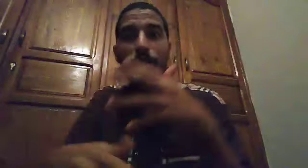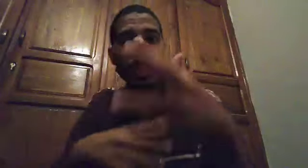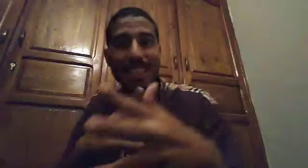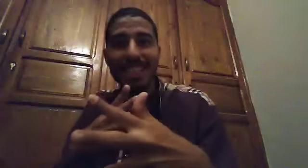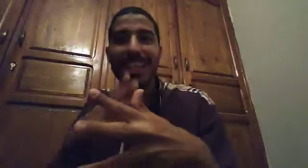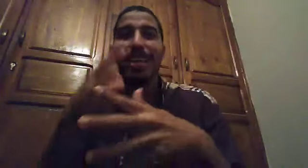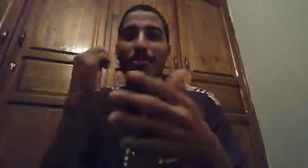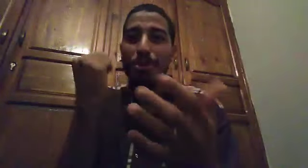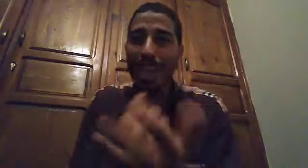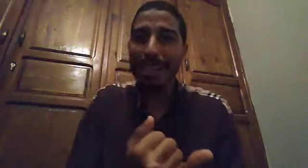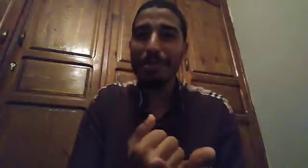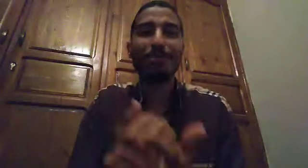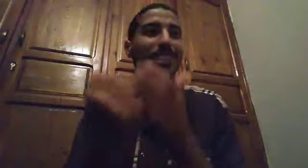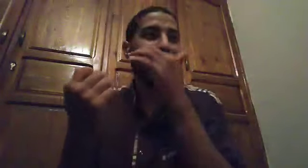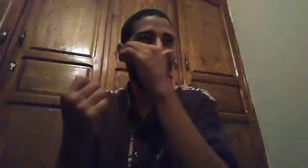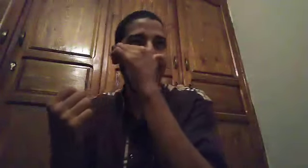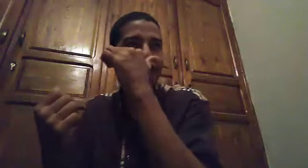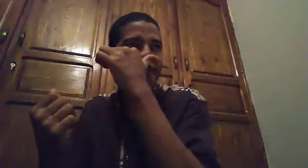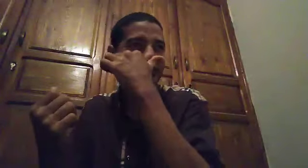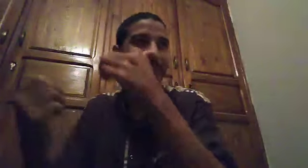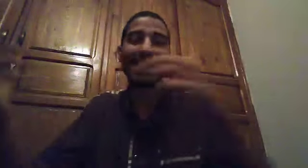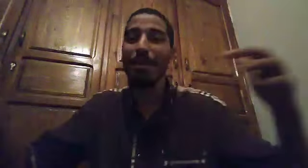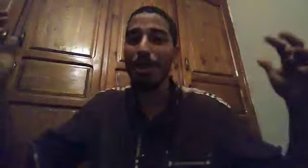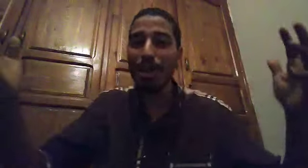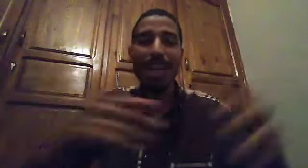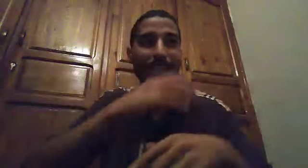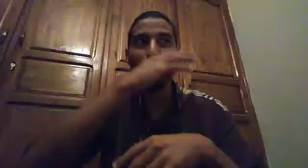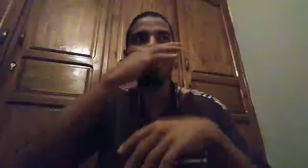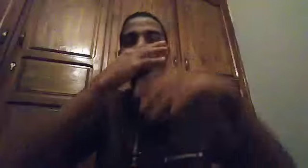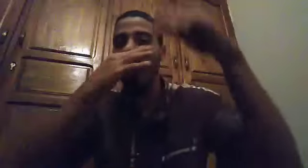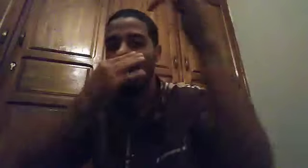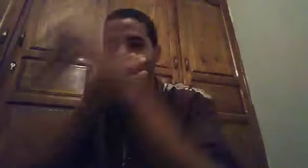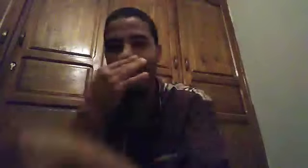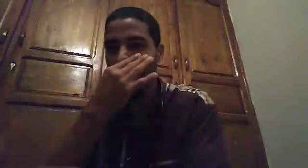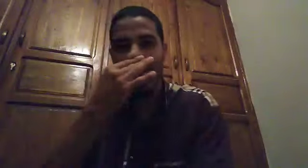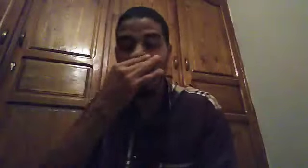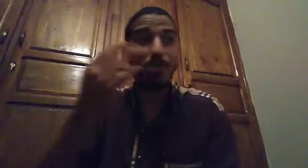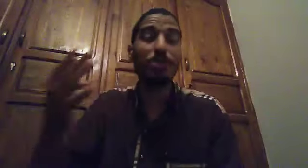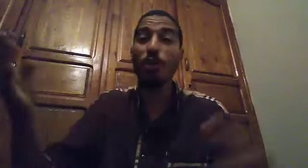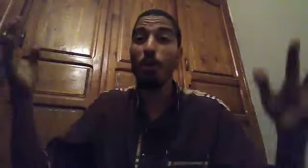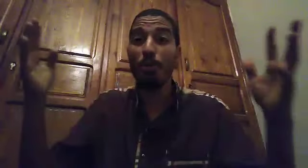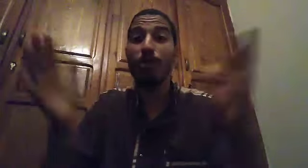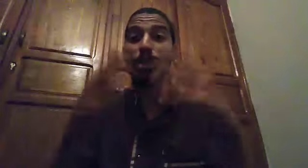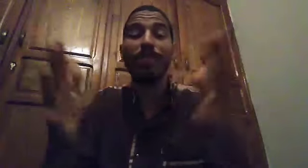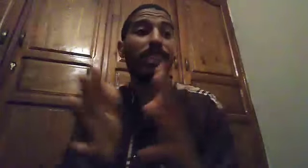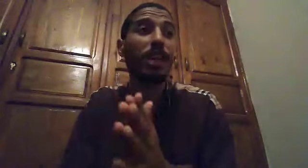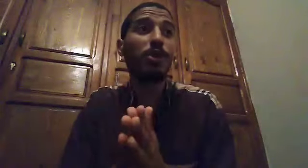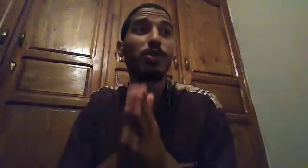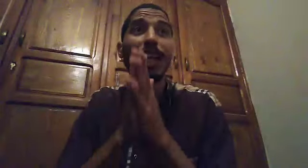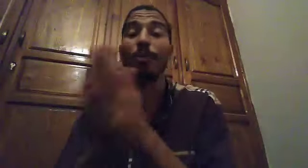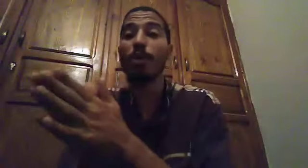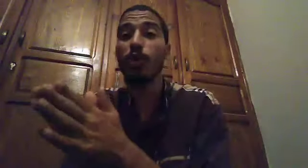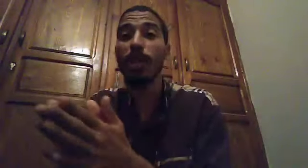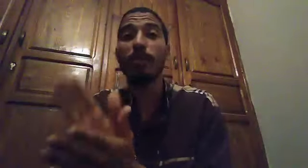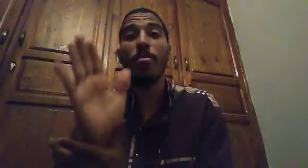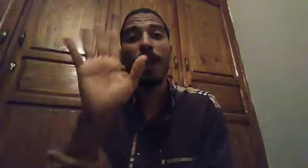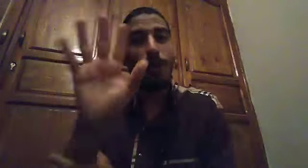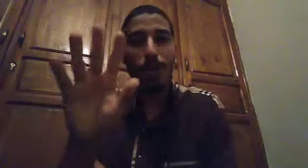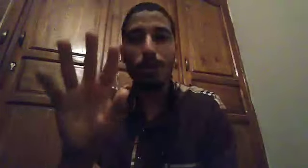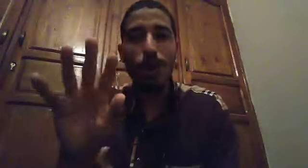اللي سجل الهدف هو اللي غيطبصم في التاريخ، ودي ماريا هو اللي سجل لهم الكاس وعاون ميسي باش انه يجيب الكوبا وبزاف ديال الحوايج، ولكن قبل ما نهضروا على هذا واحد